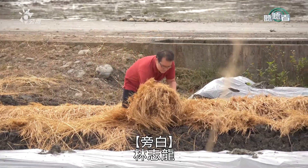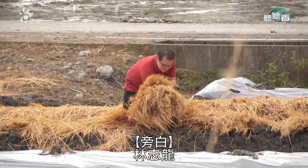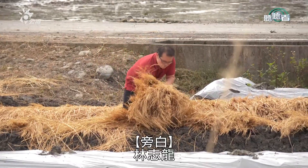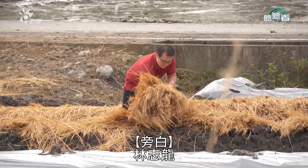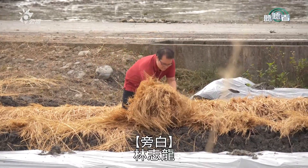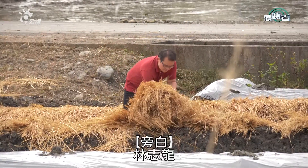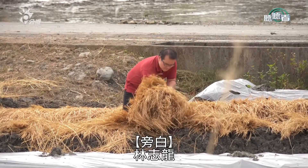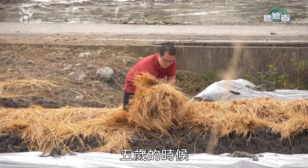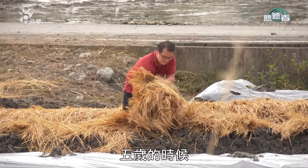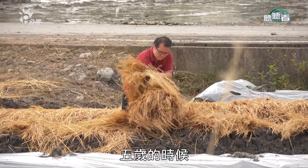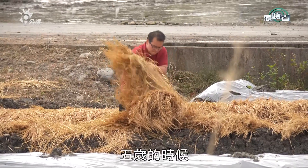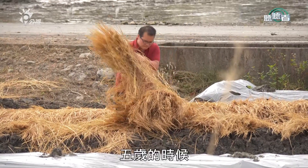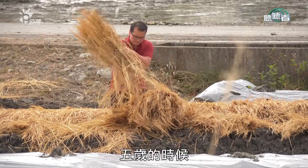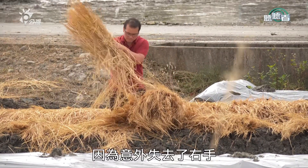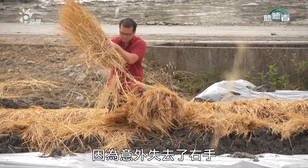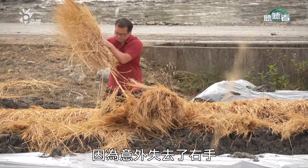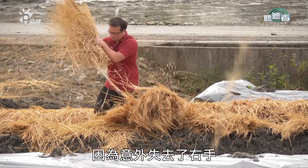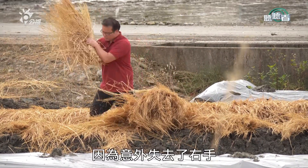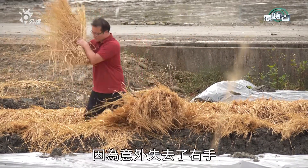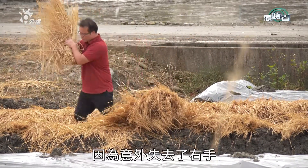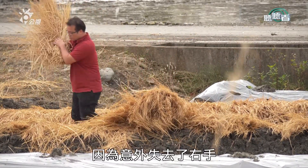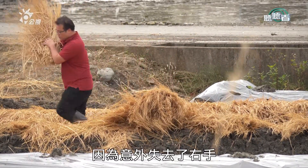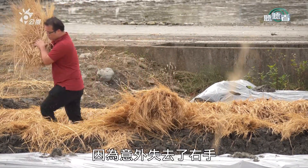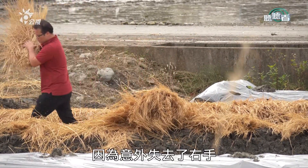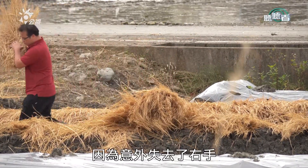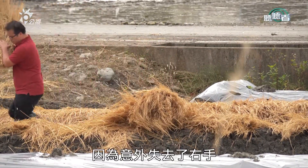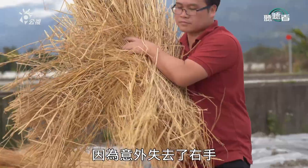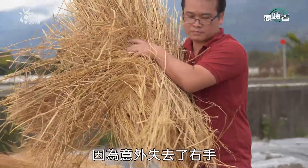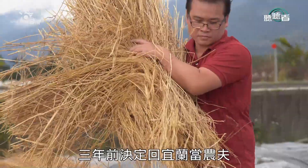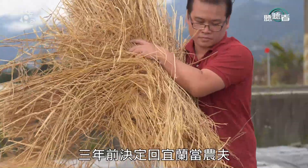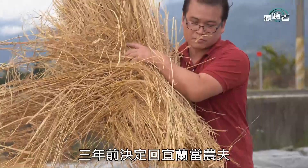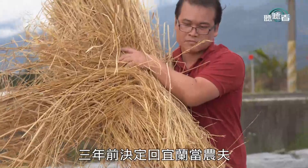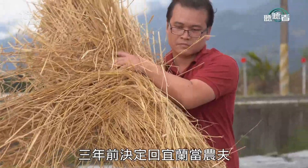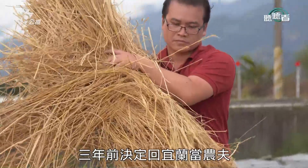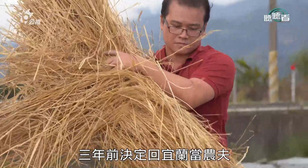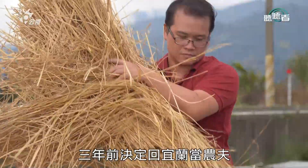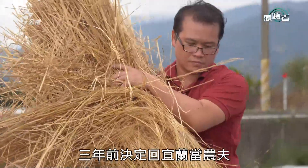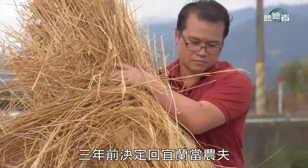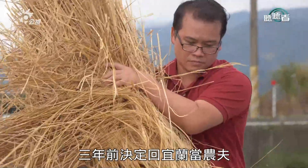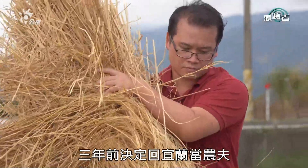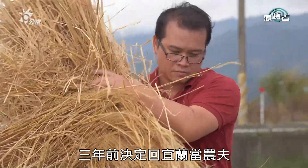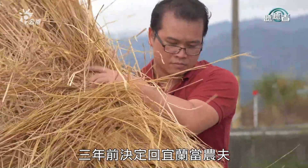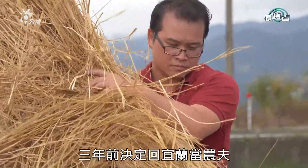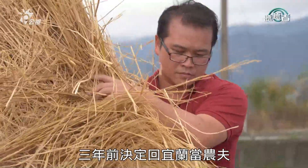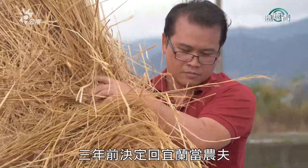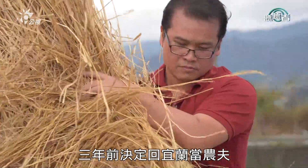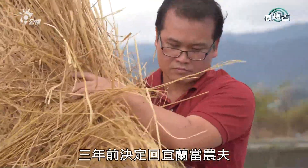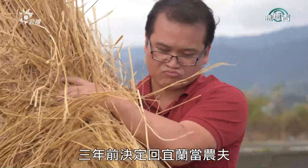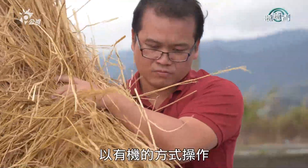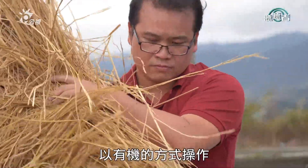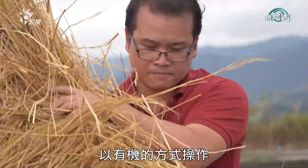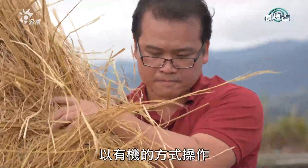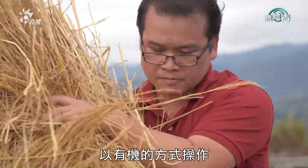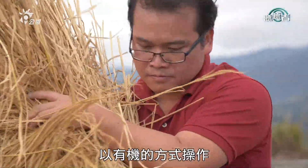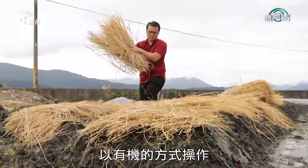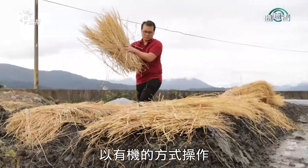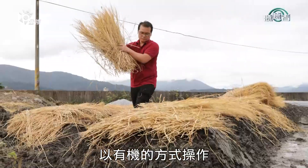林志龙五岁的时候因为意外失去了右手，三年前决定回宜兰当农夫，以有机的方式操